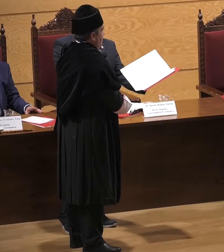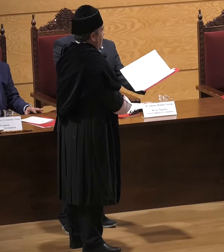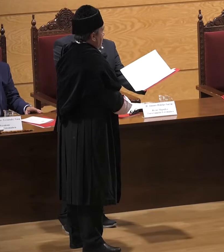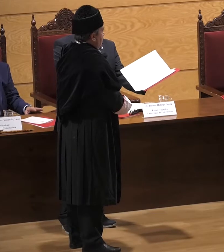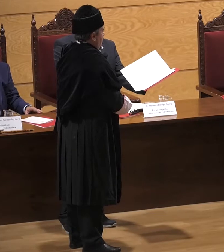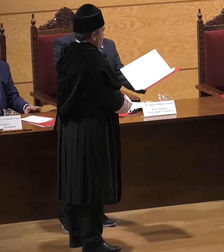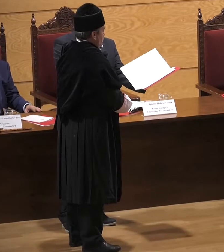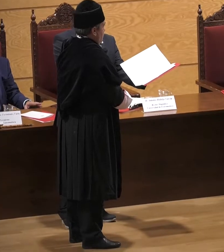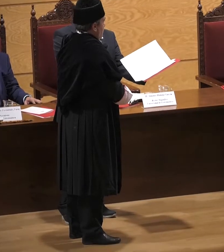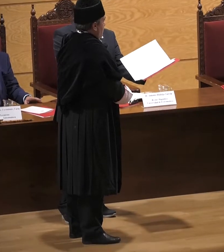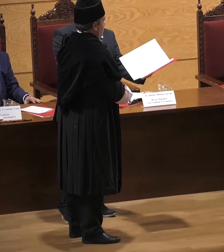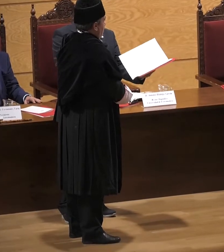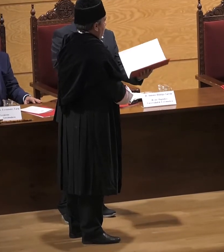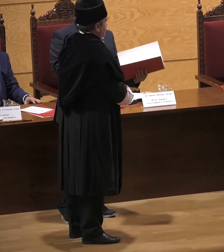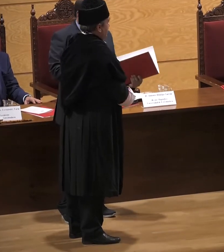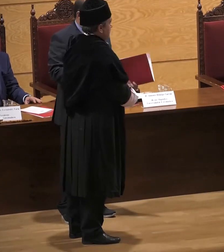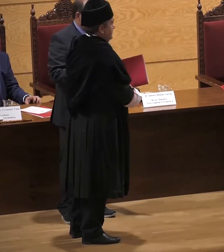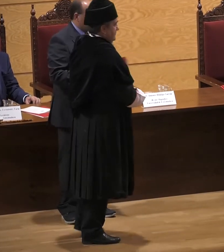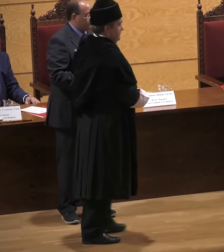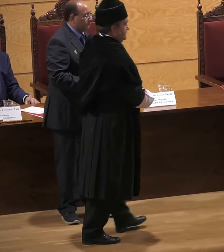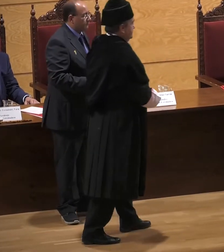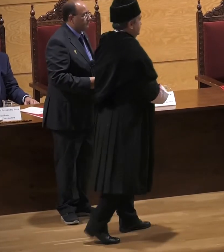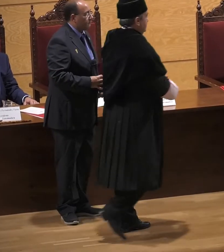representada por este claustro y por su escudo?